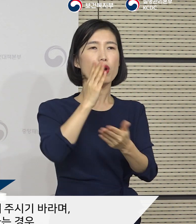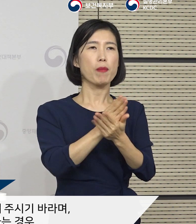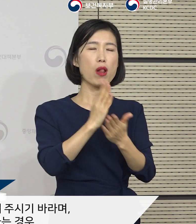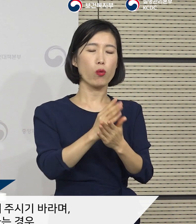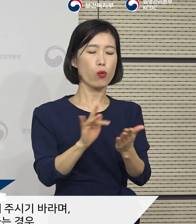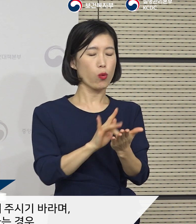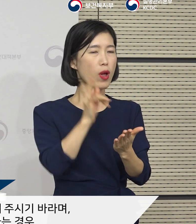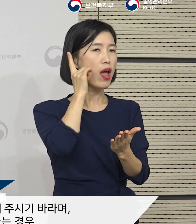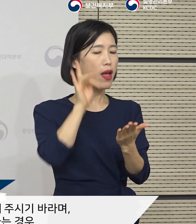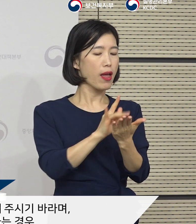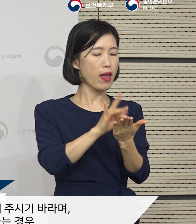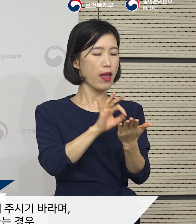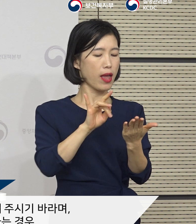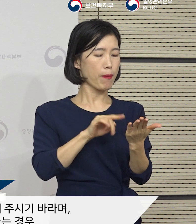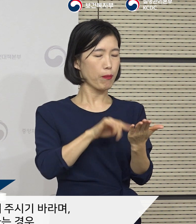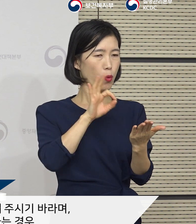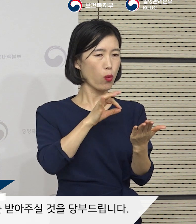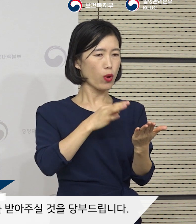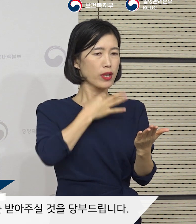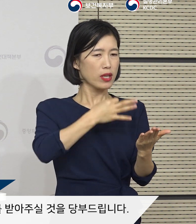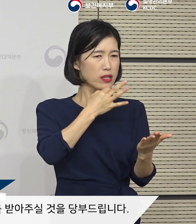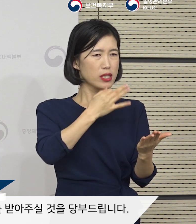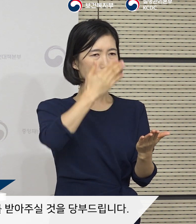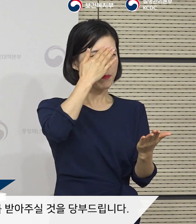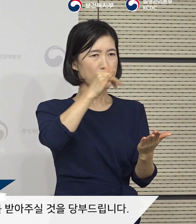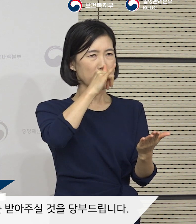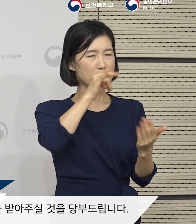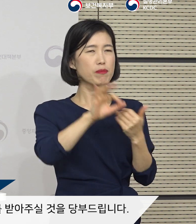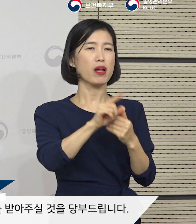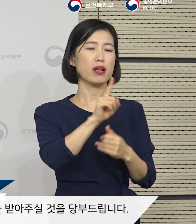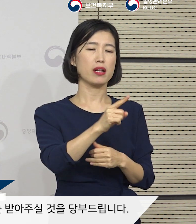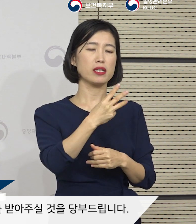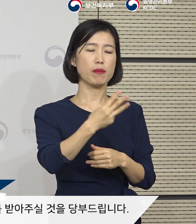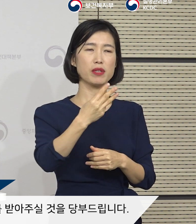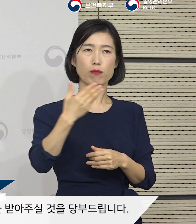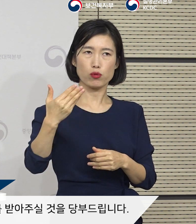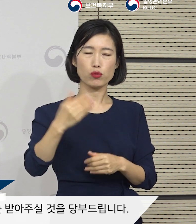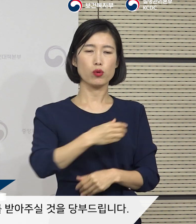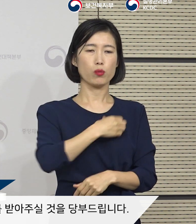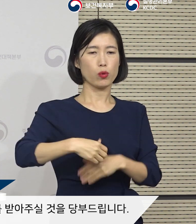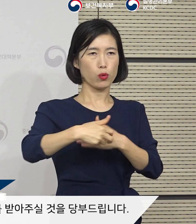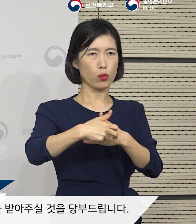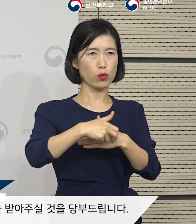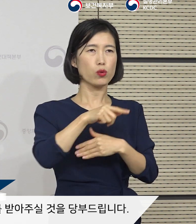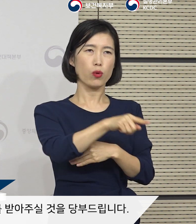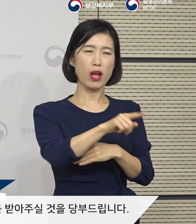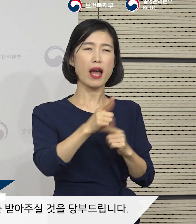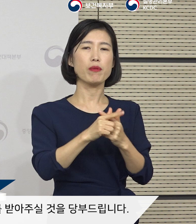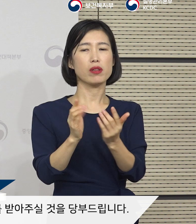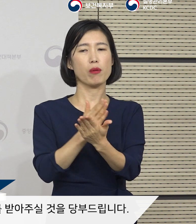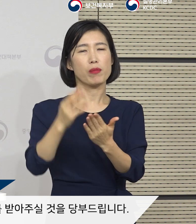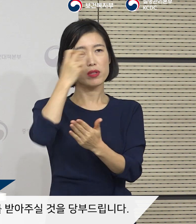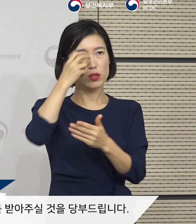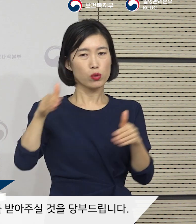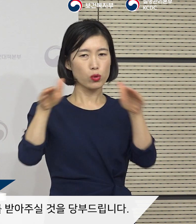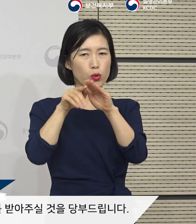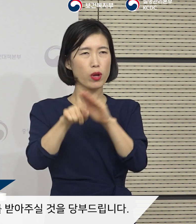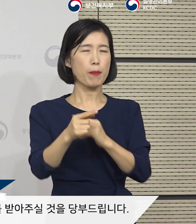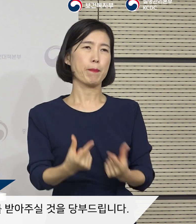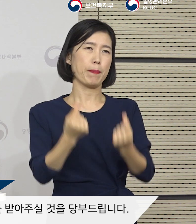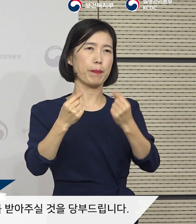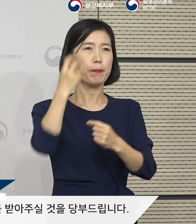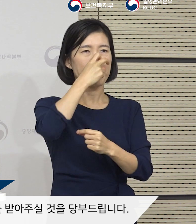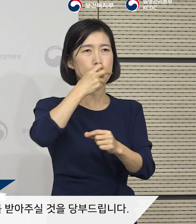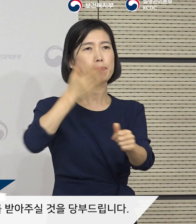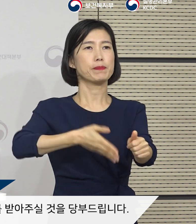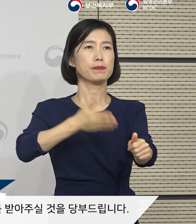기침이나 발열 등 증상이 발생하는 경우 1339 보건소 등을 통해 선별진료소에서 즉시 검사를 받아주실